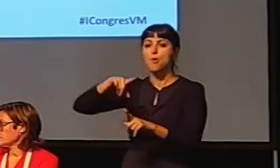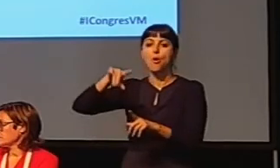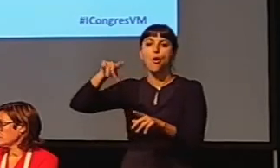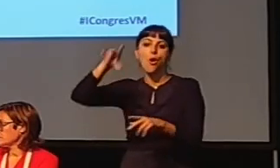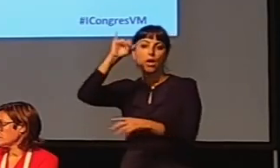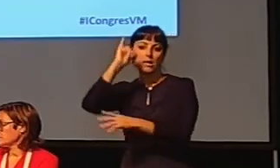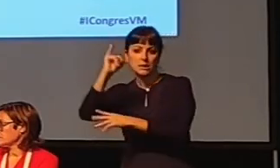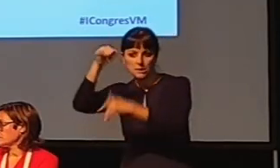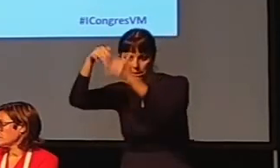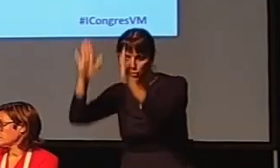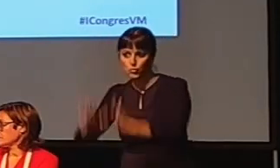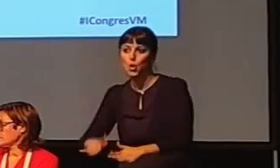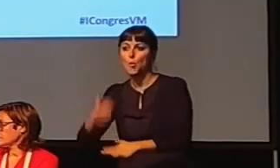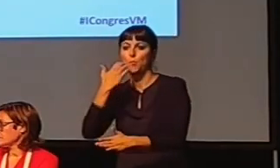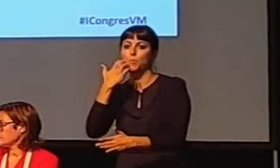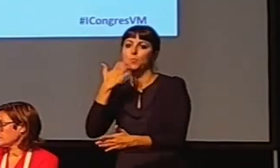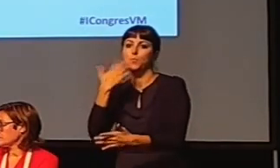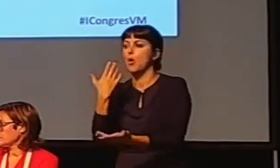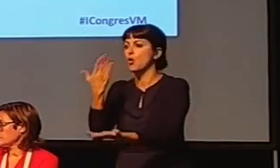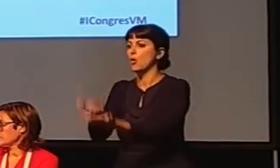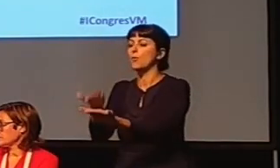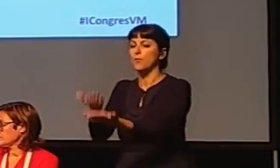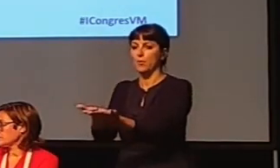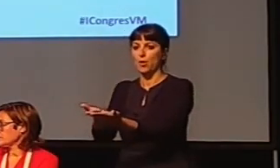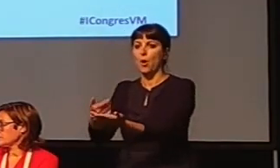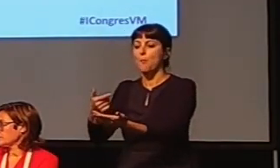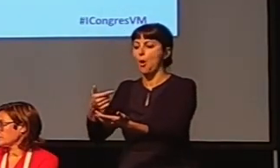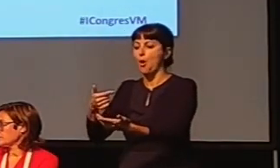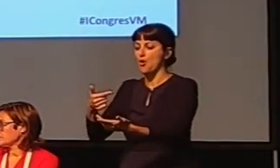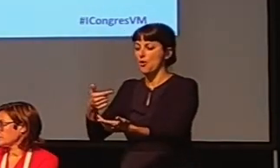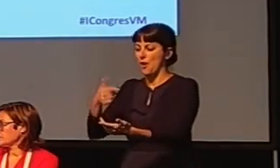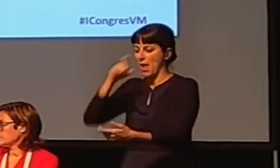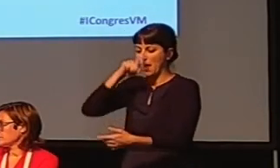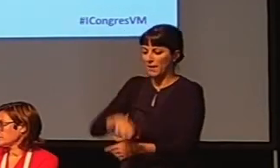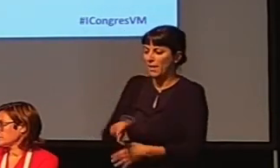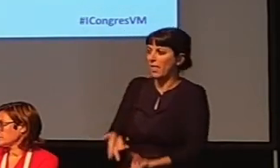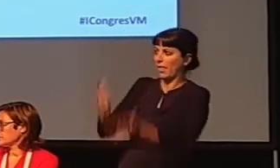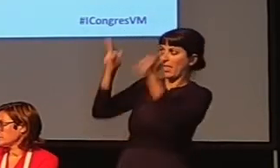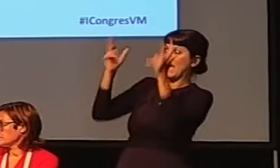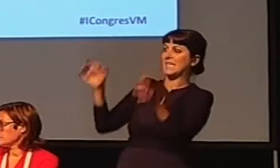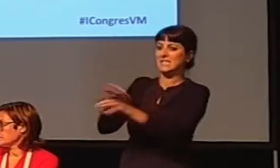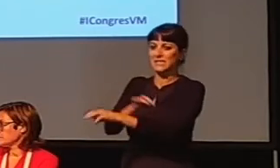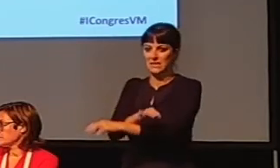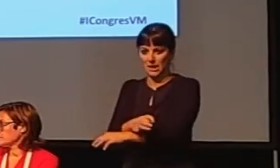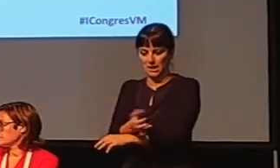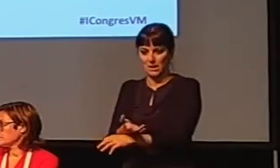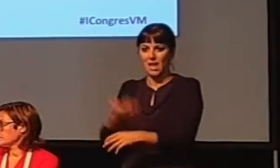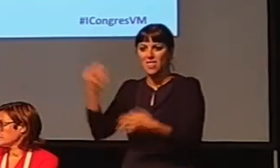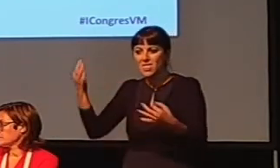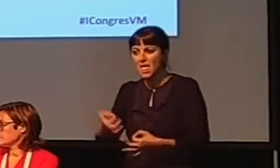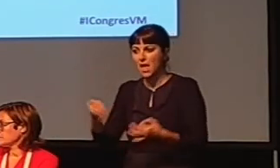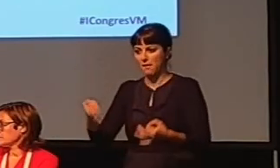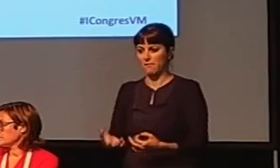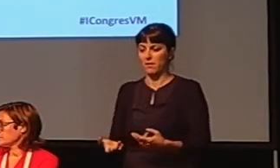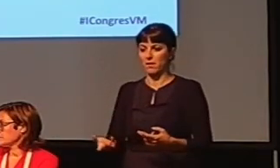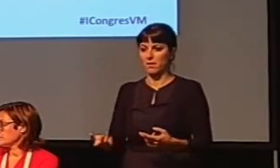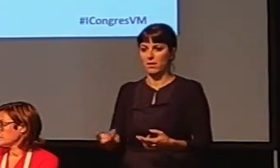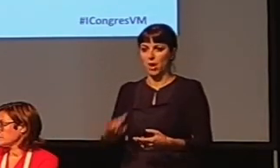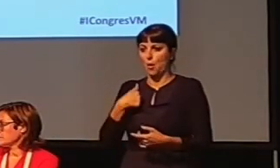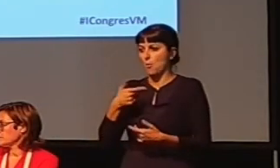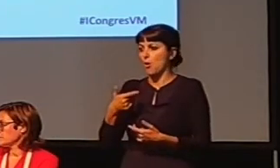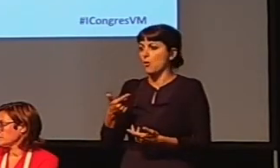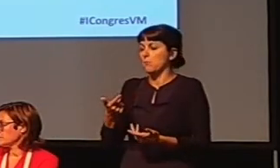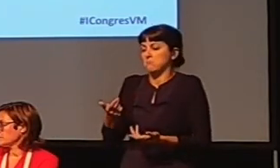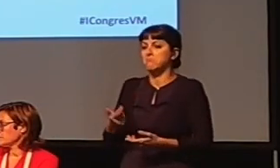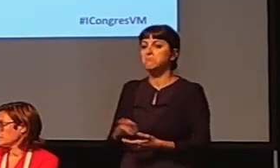tema de que tu tinguis que demostrar que tu no has donat el consentiment. Aquesta és la clau. O sigui, la credibilitat no és perquè seamos